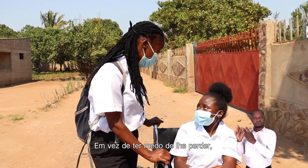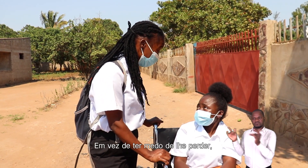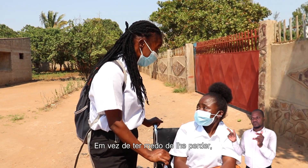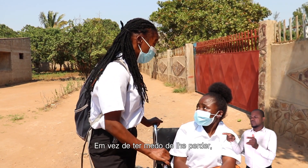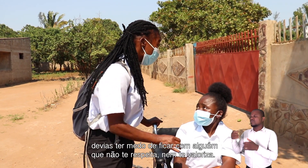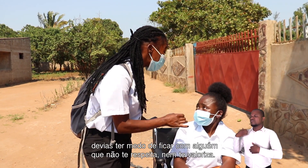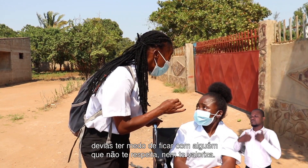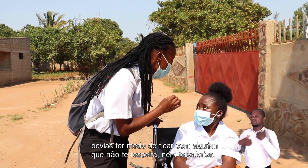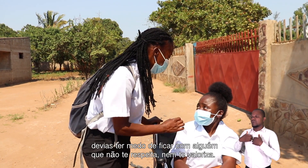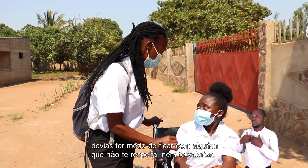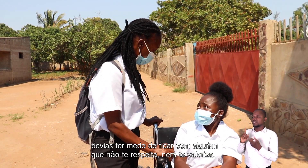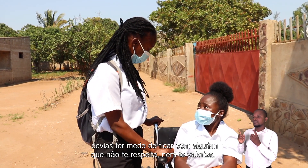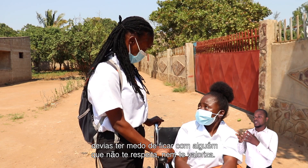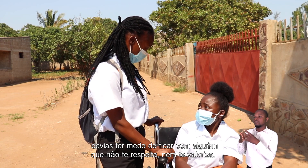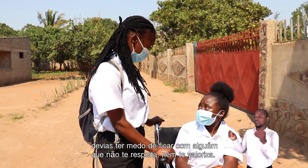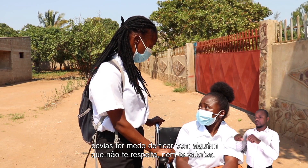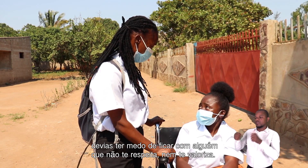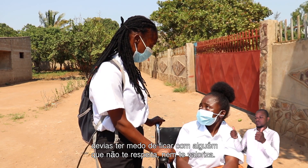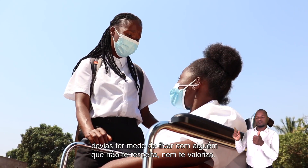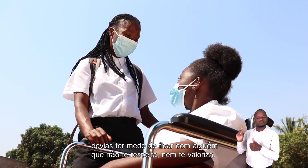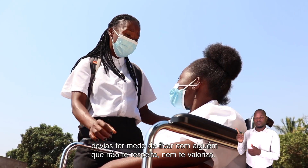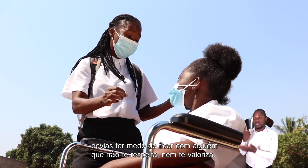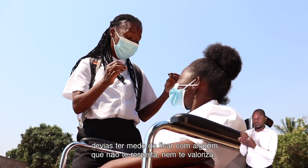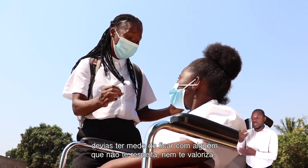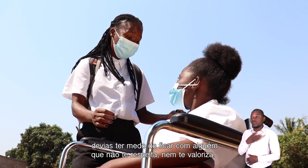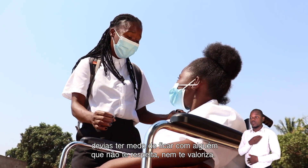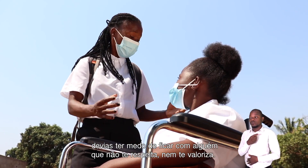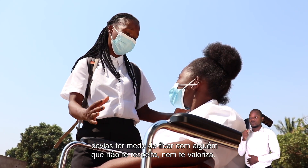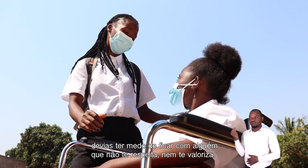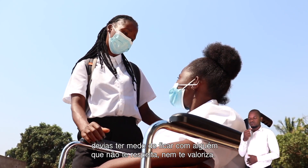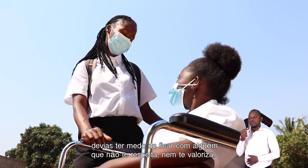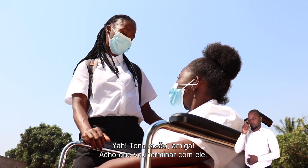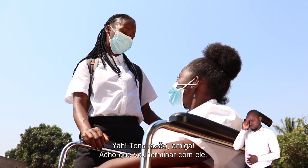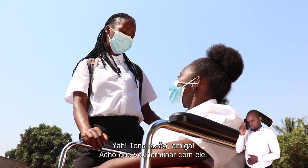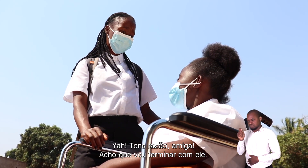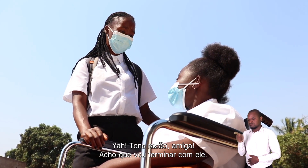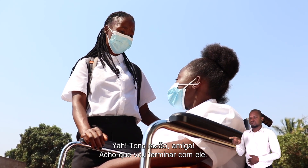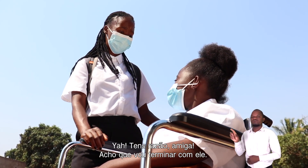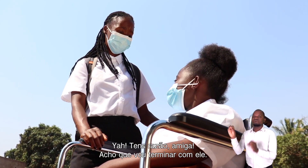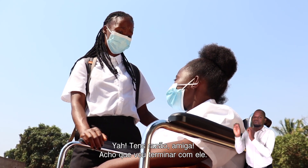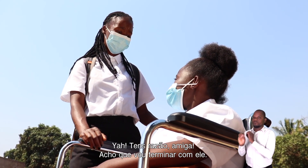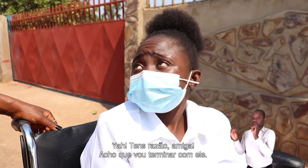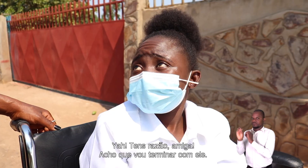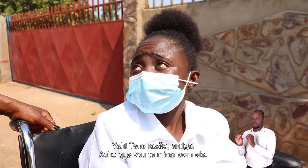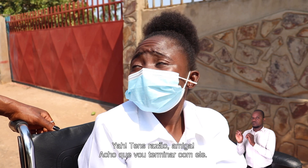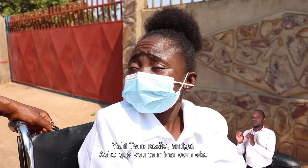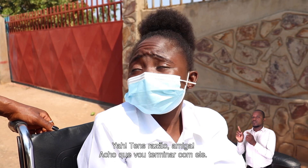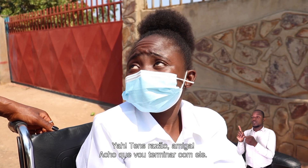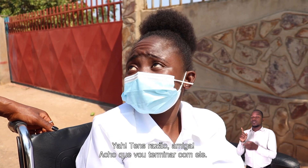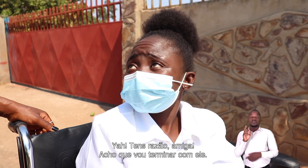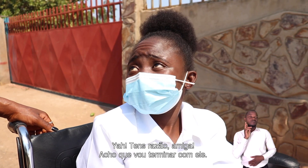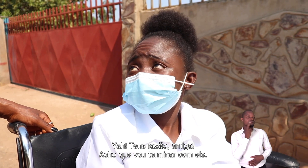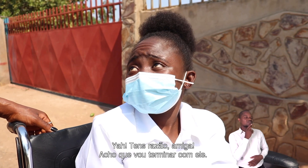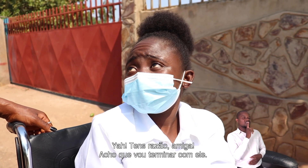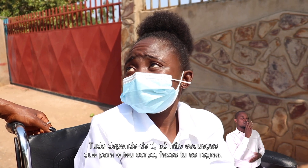de lhe perder, tu devias ter medo de estar com alguém assim, que não te respeita e não te valoriza. Tens razão, amiga. Acho